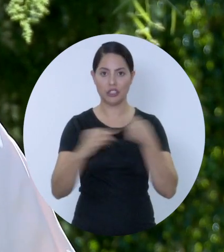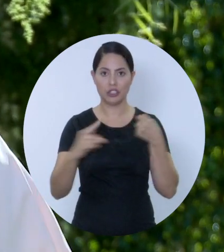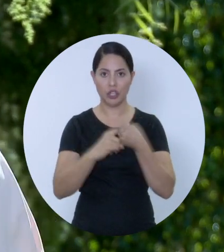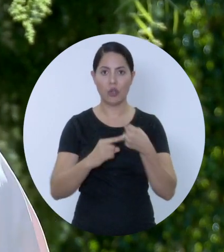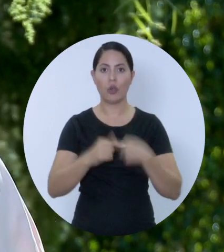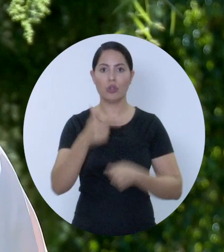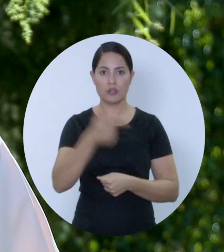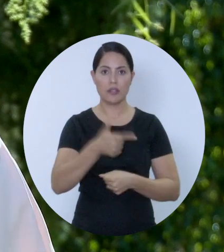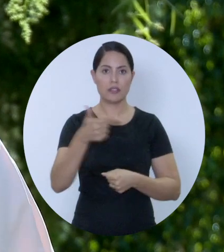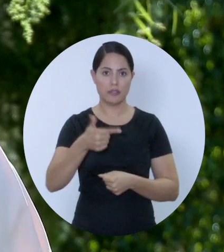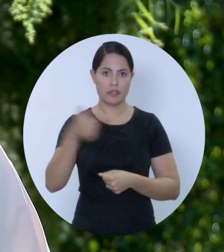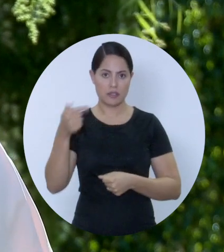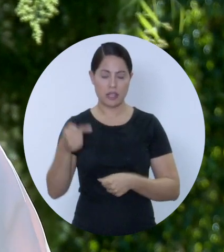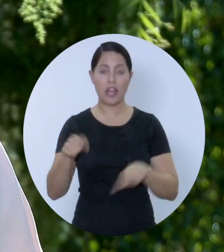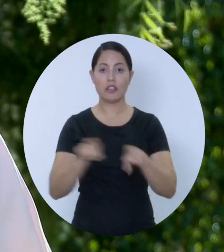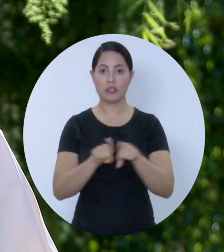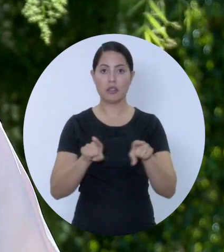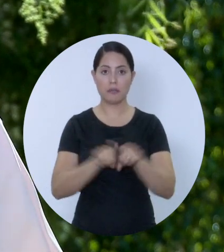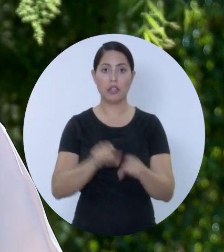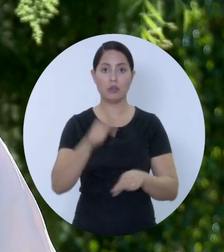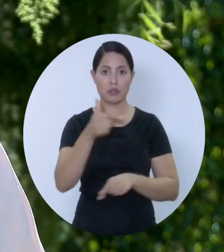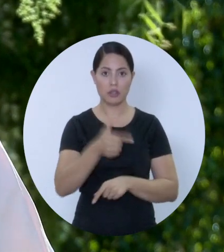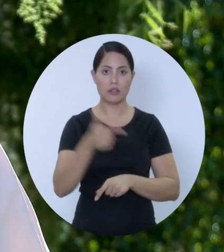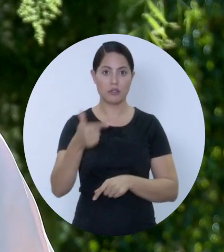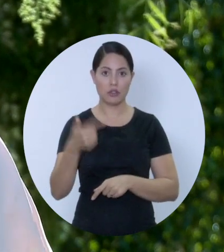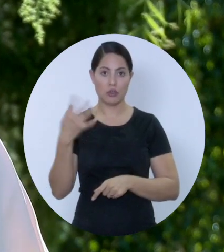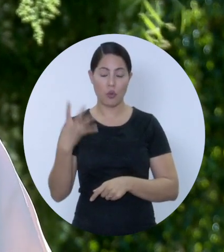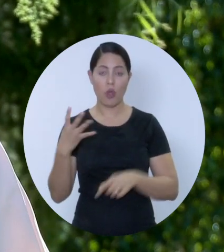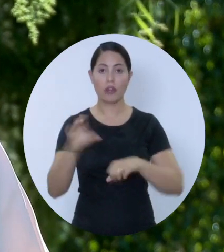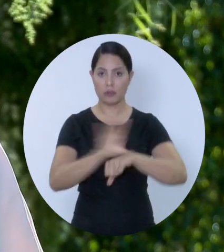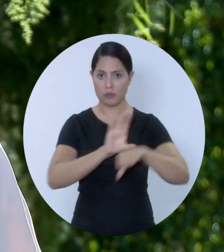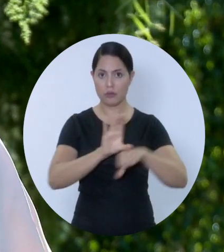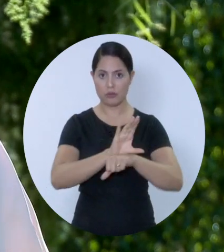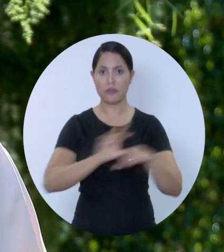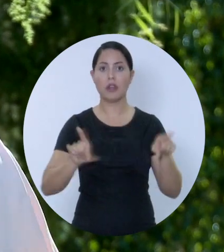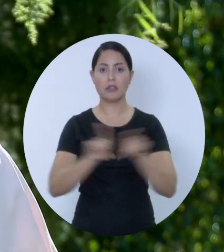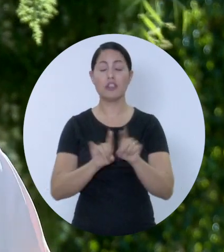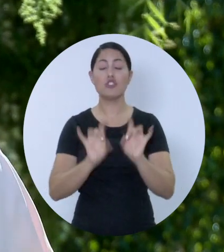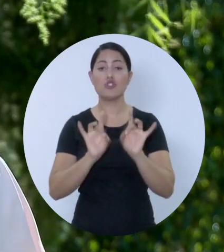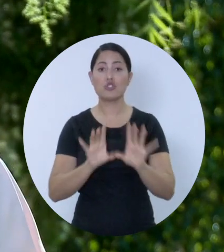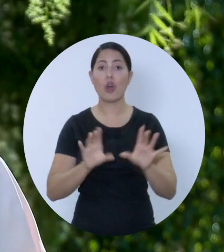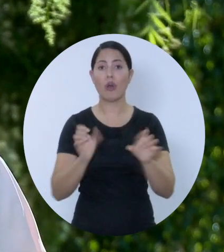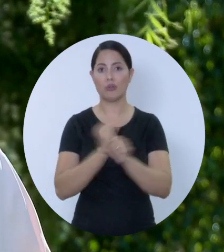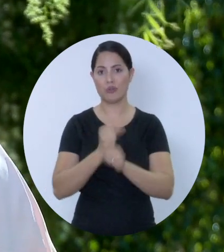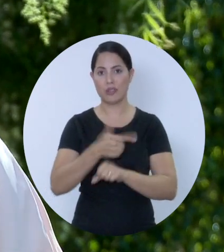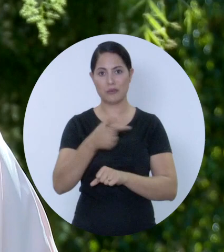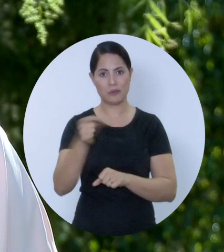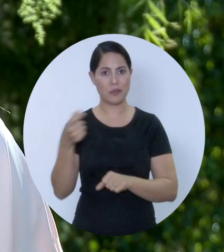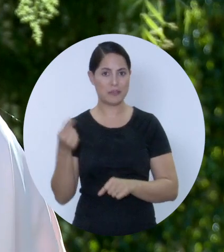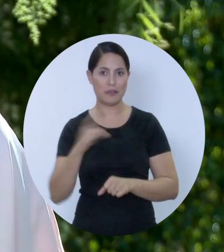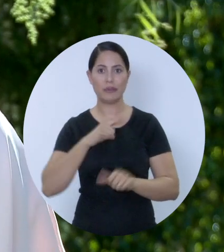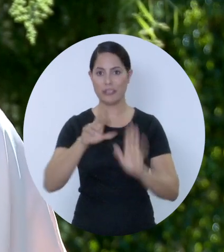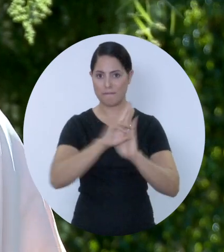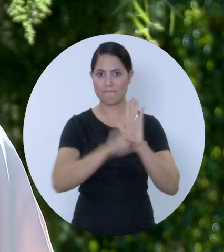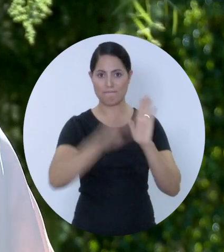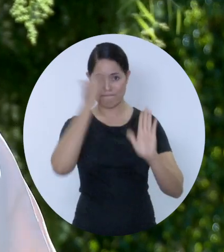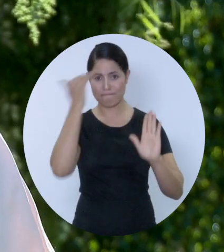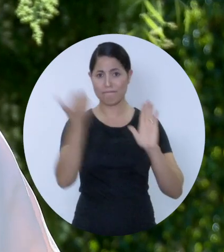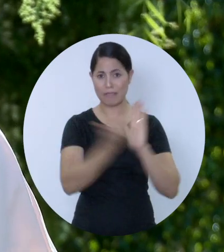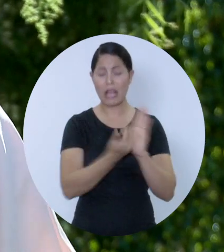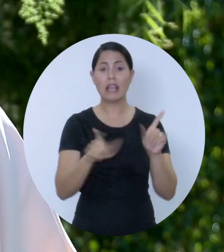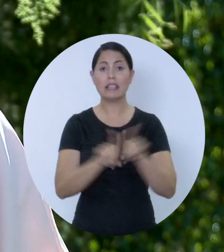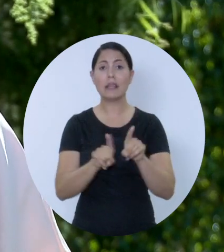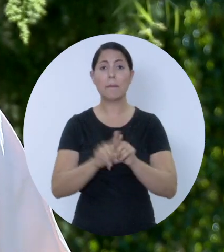e 244 da Constituição Federal de 88, mas foi regulamentada somente nos anos 2000. Outro levantamento alarmante